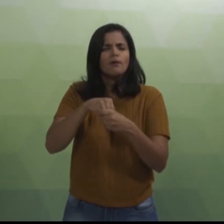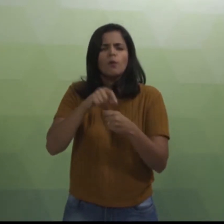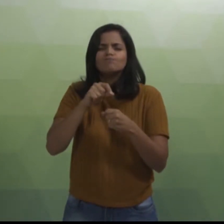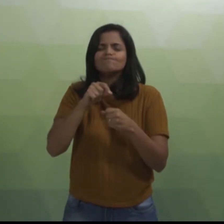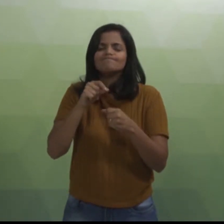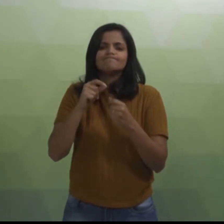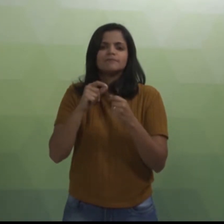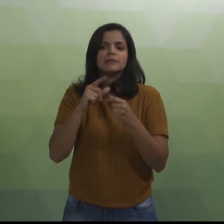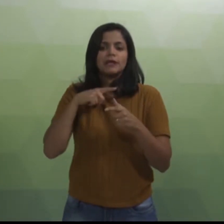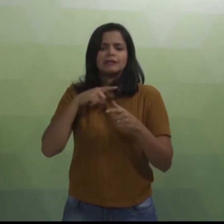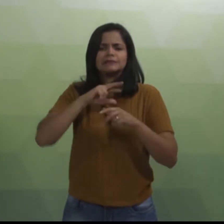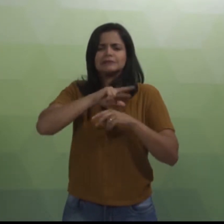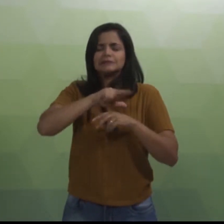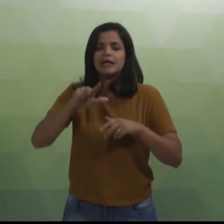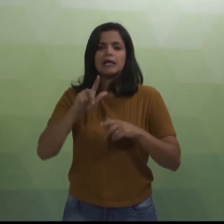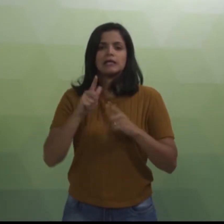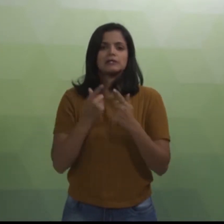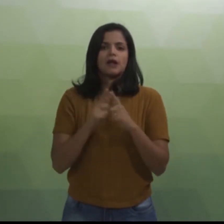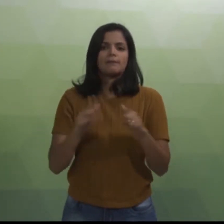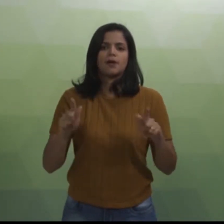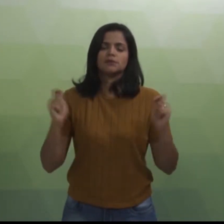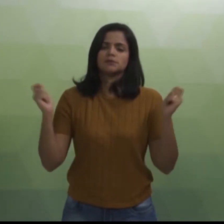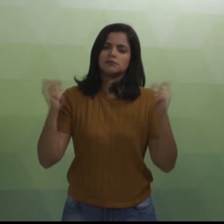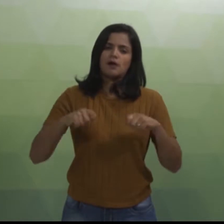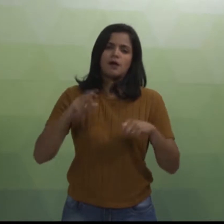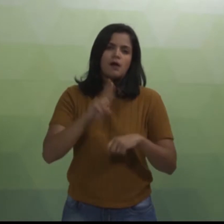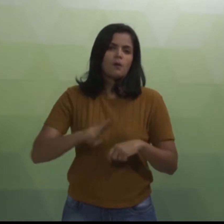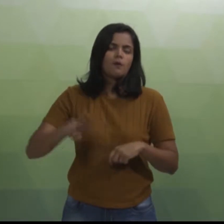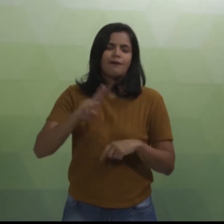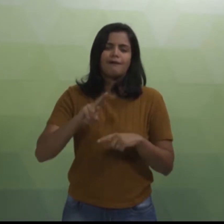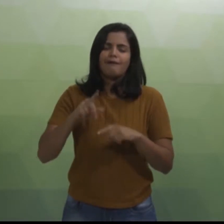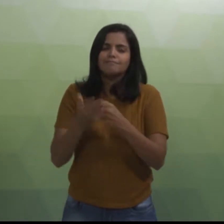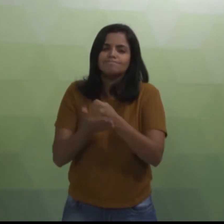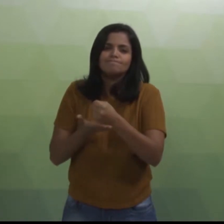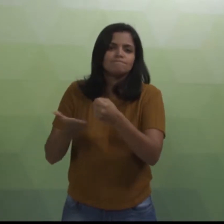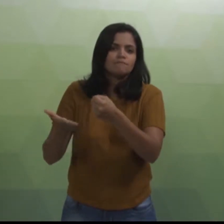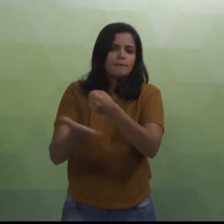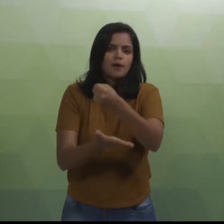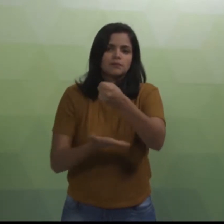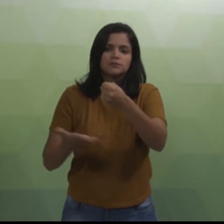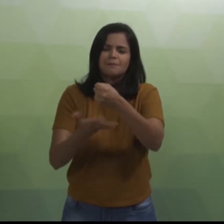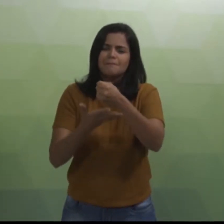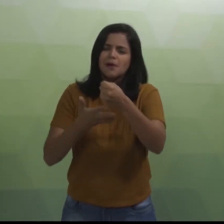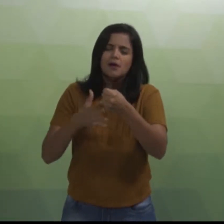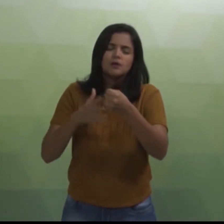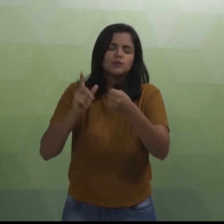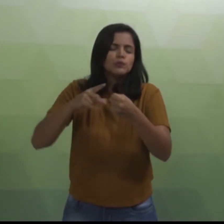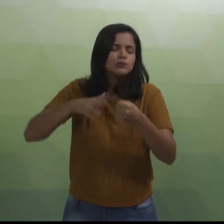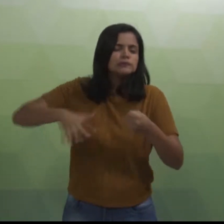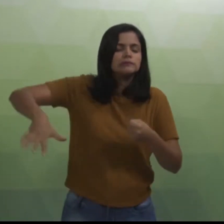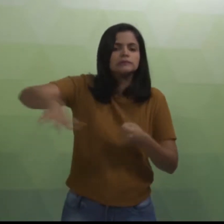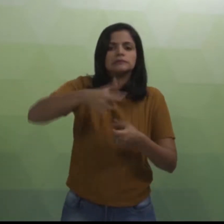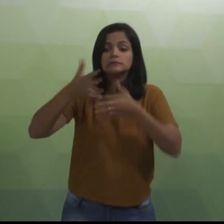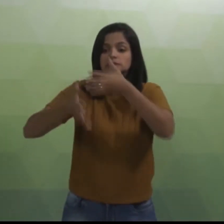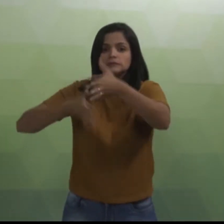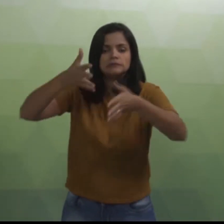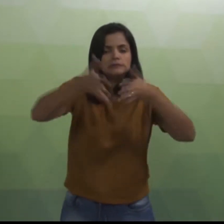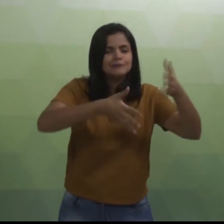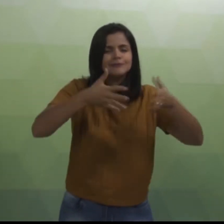incorporação espacial. E isso faz parte da gramática. E isso que embasa a língua de sinais,